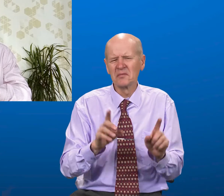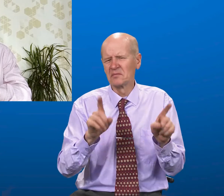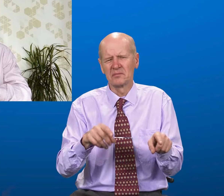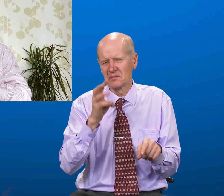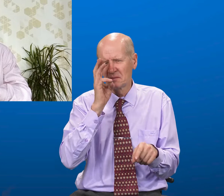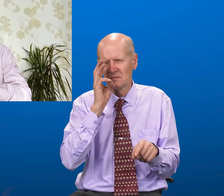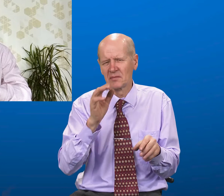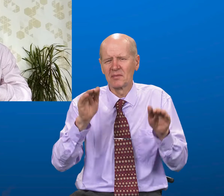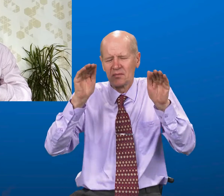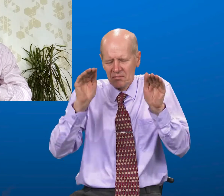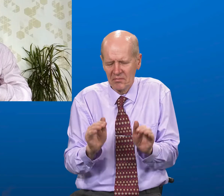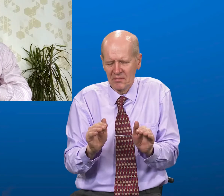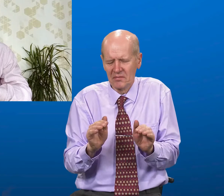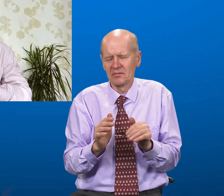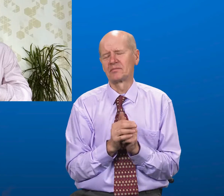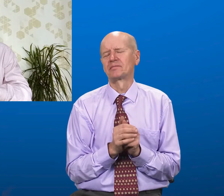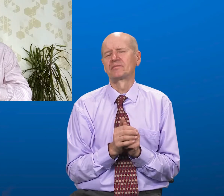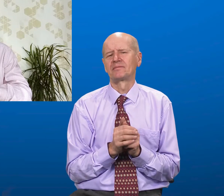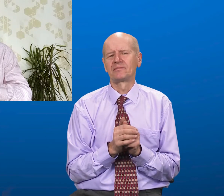шахте. Начальник попросил меня вести